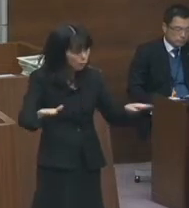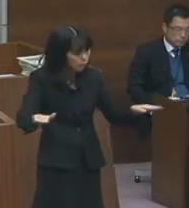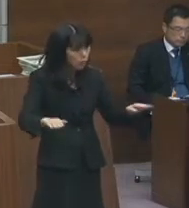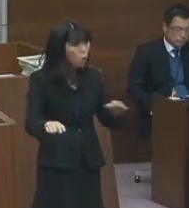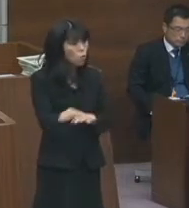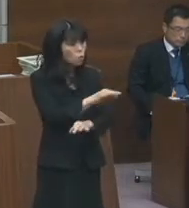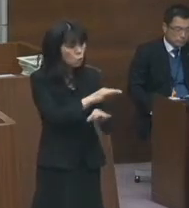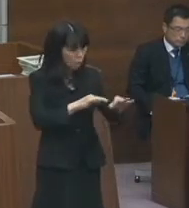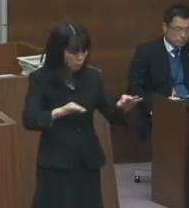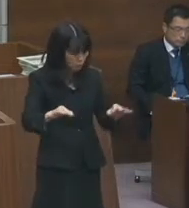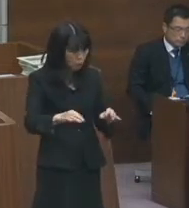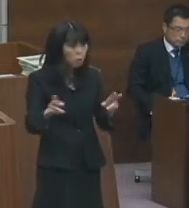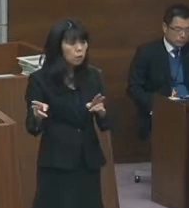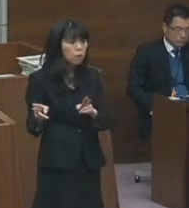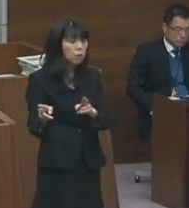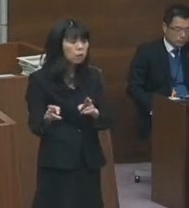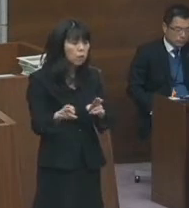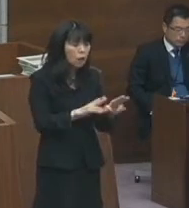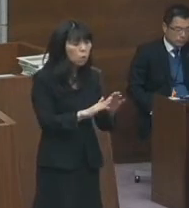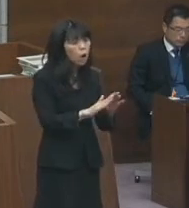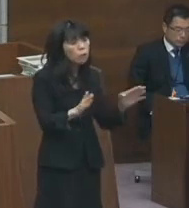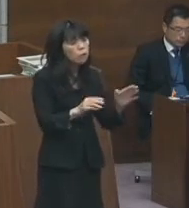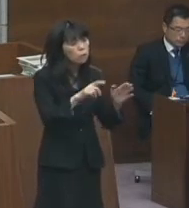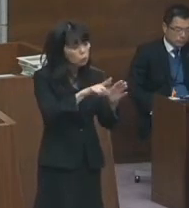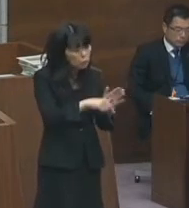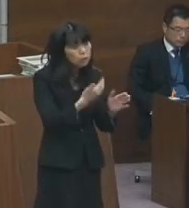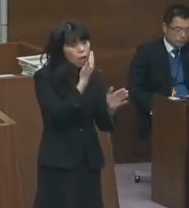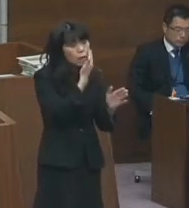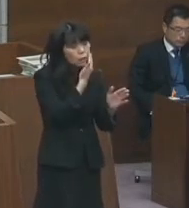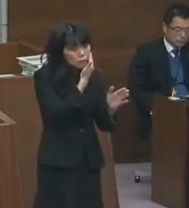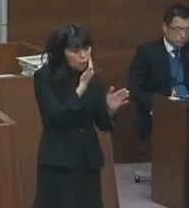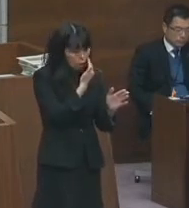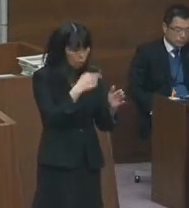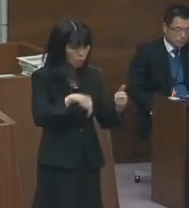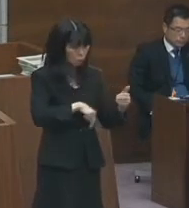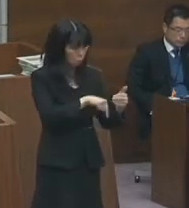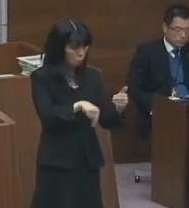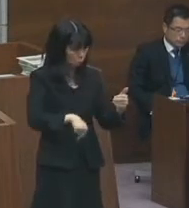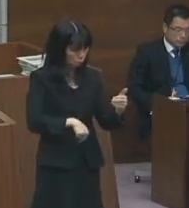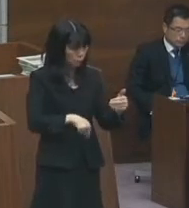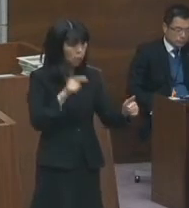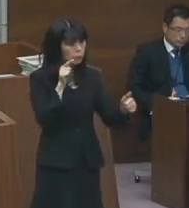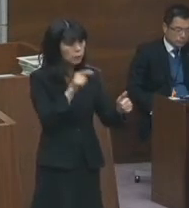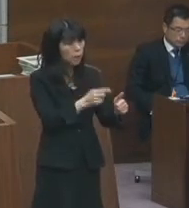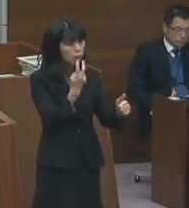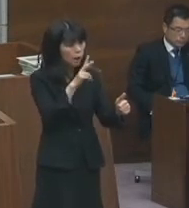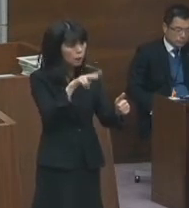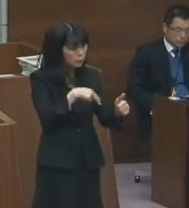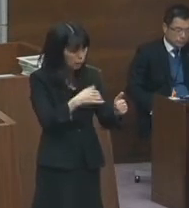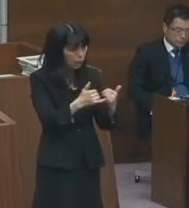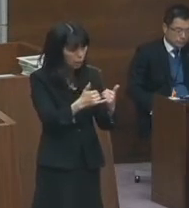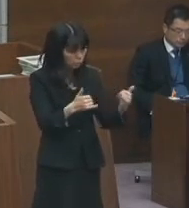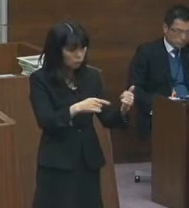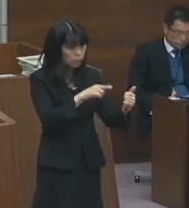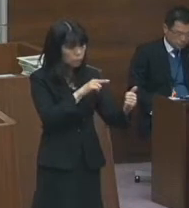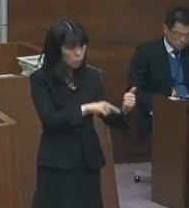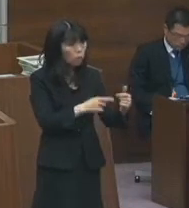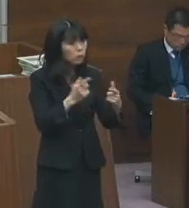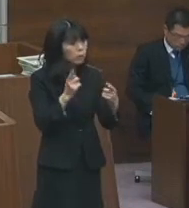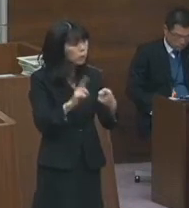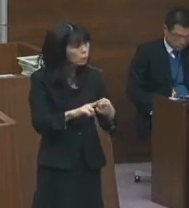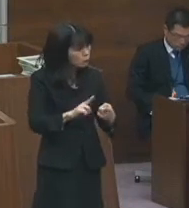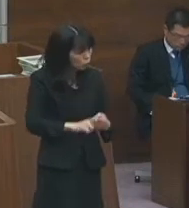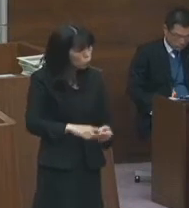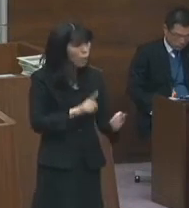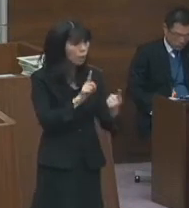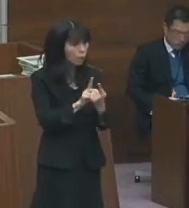ても、制度導入においての重要な要素であると強く認識をしており、指定管理者の従事者につきましても、適切な